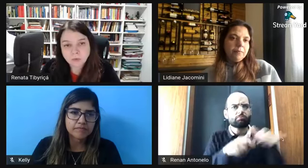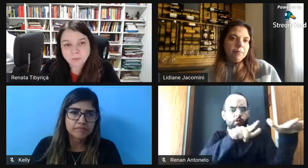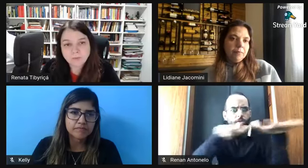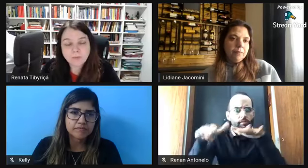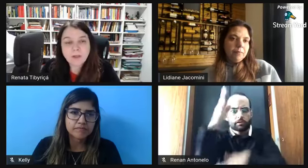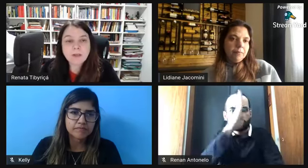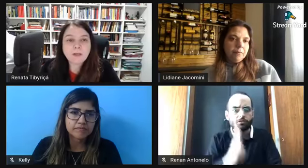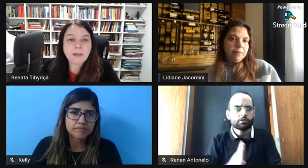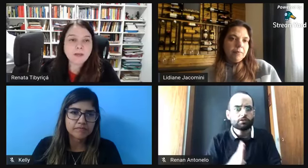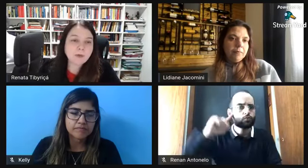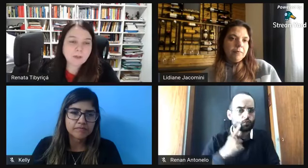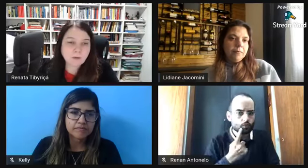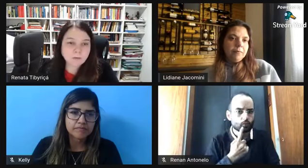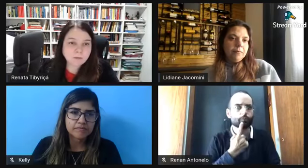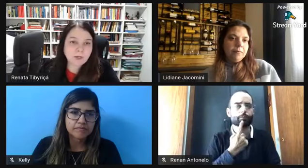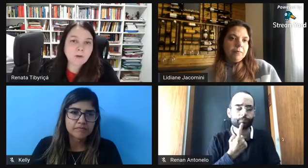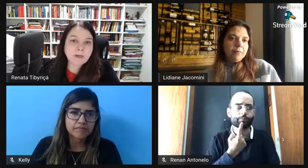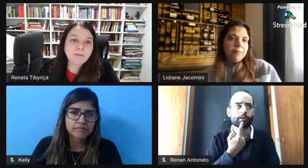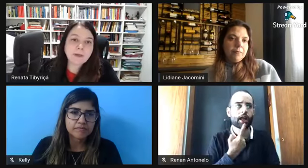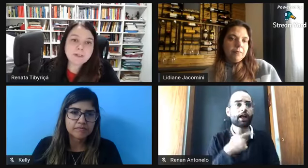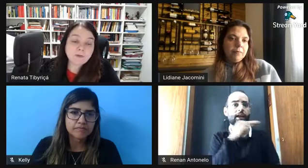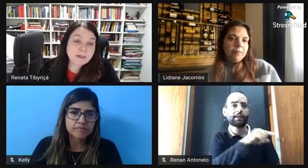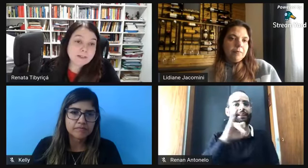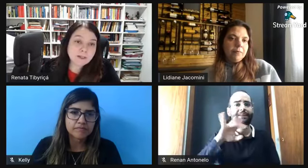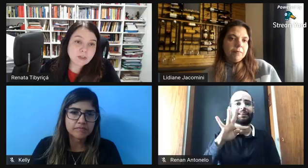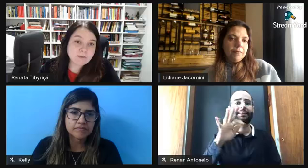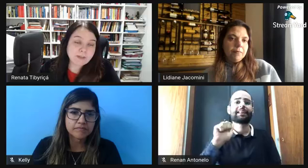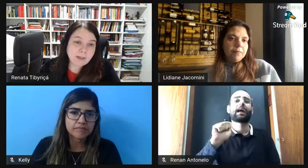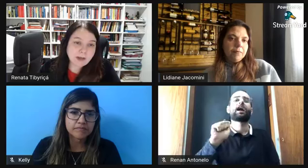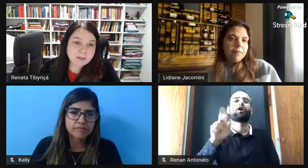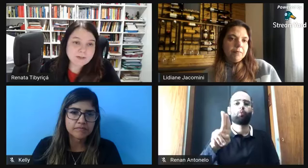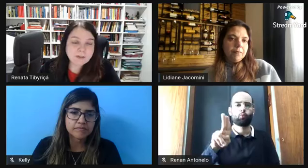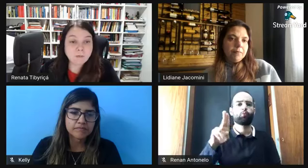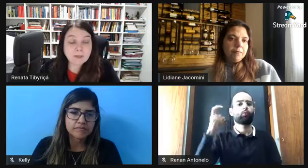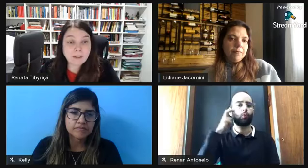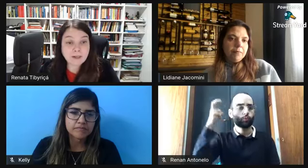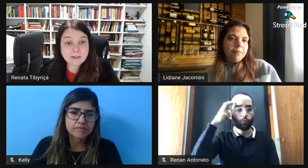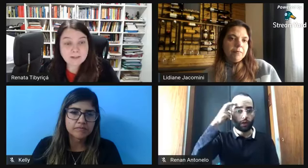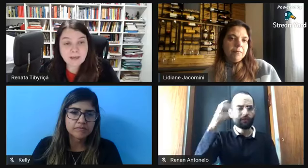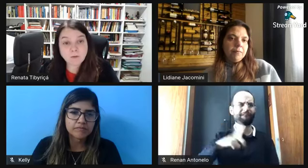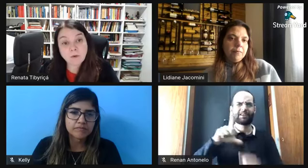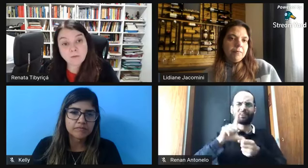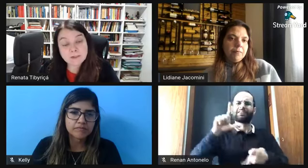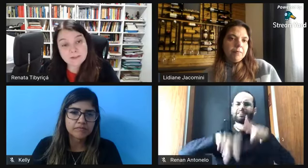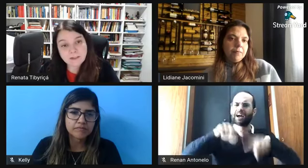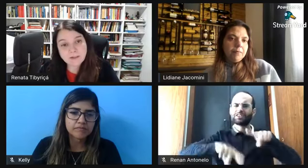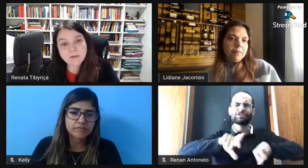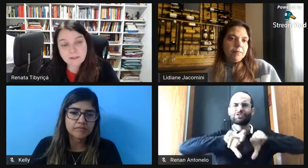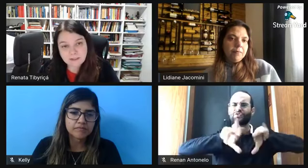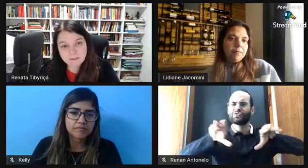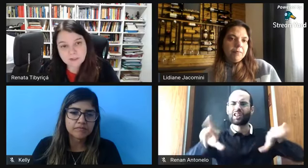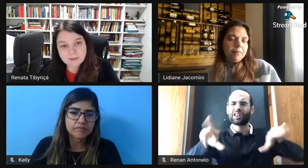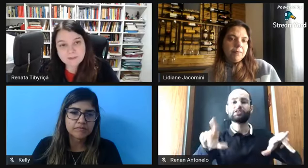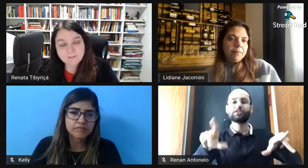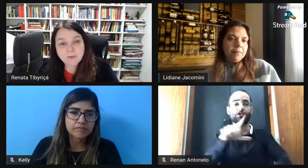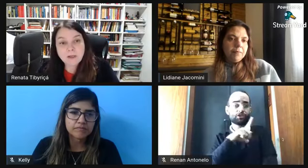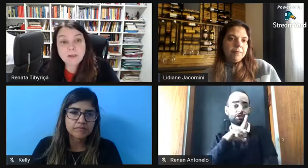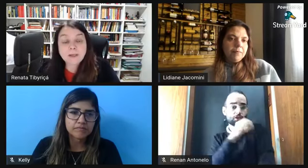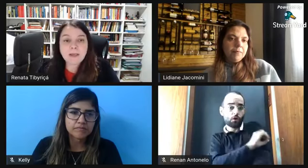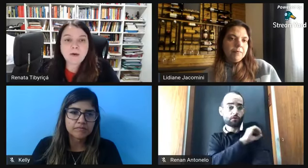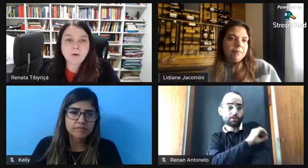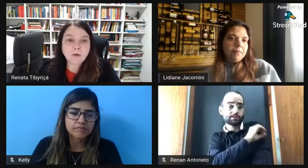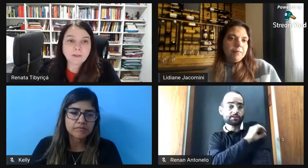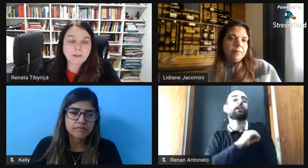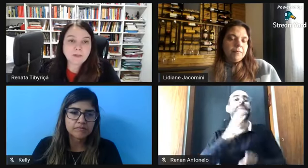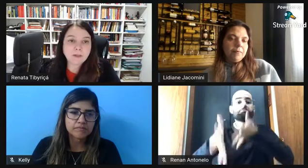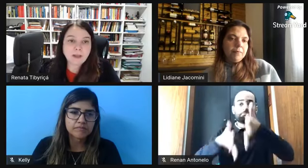do Surdo. E aí o Itaú Cultural, ele fez diversas atividades, e uma delas era uma oficina em Libras,